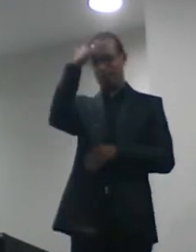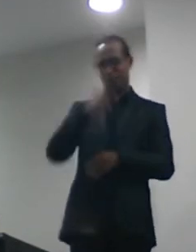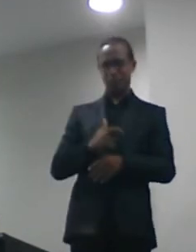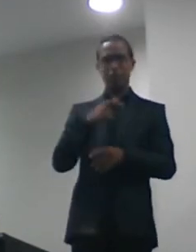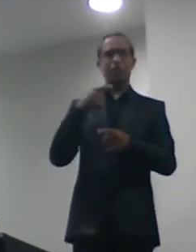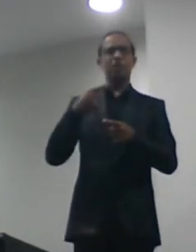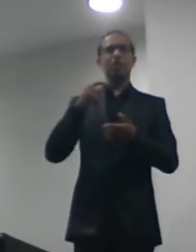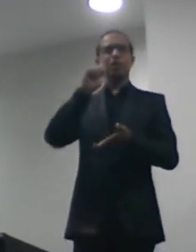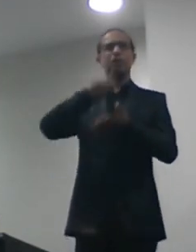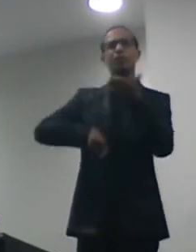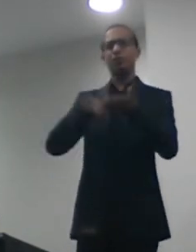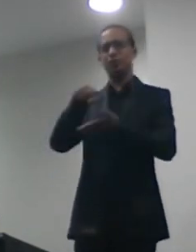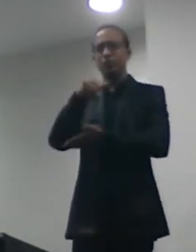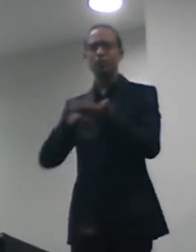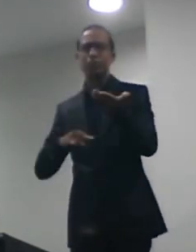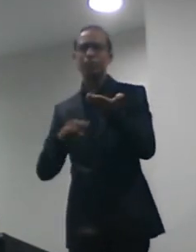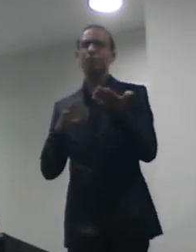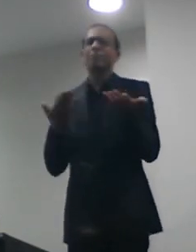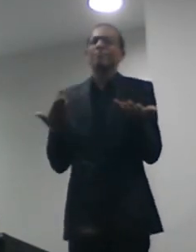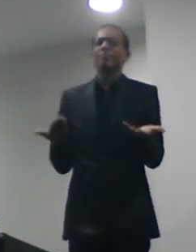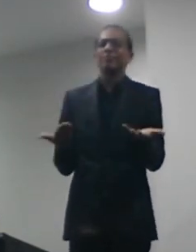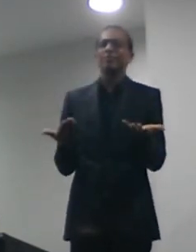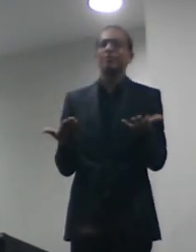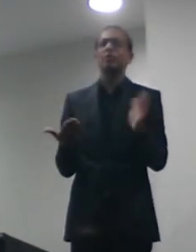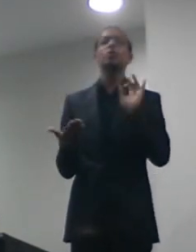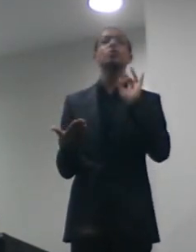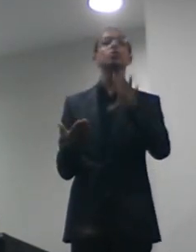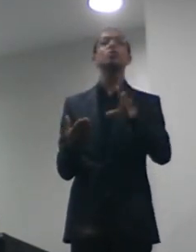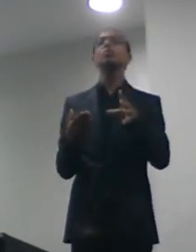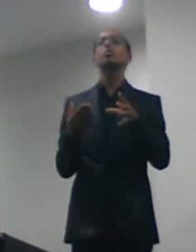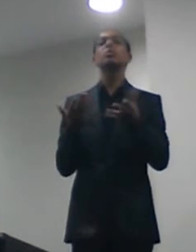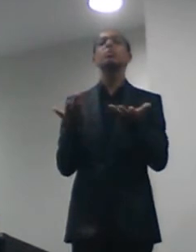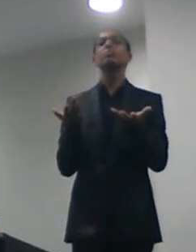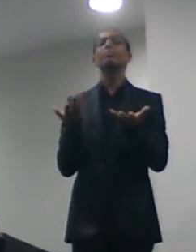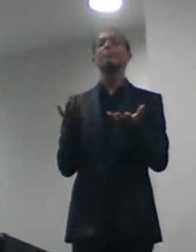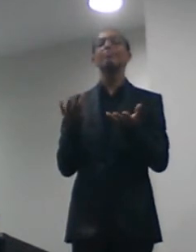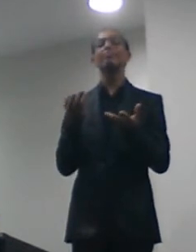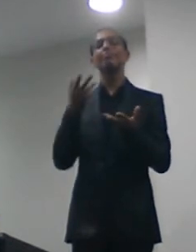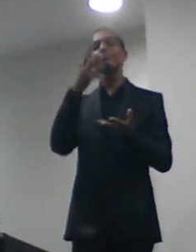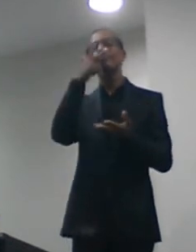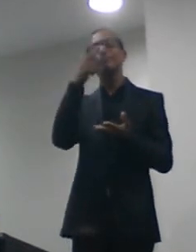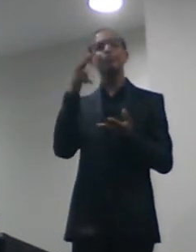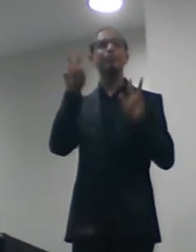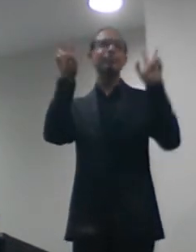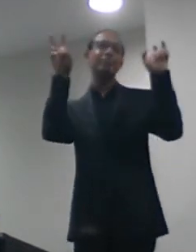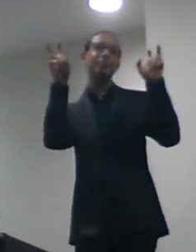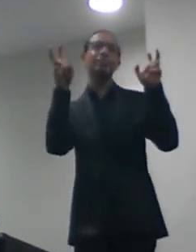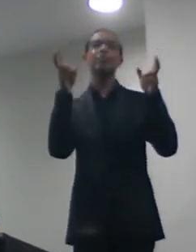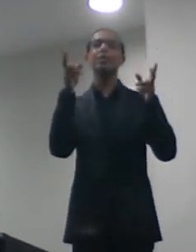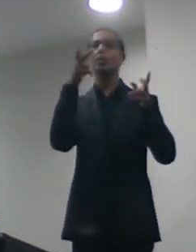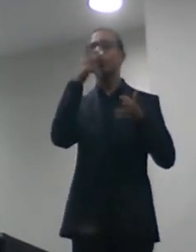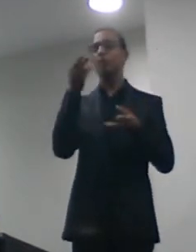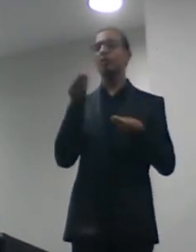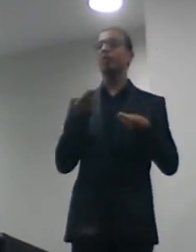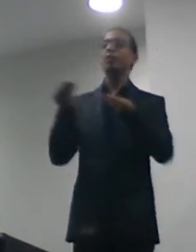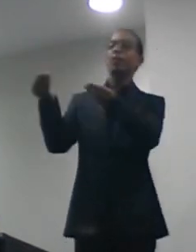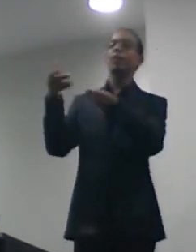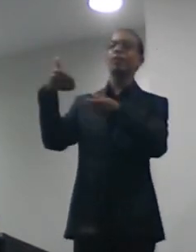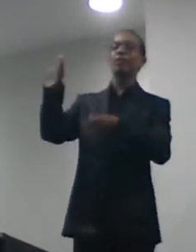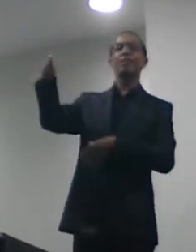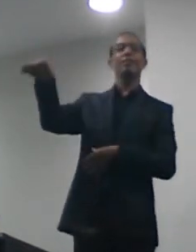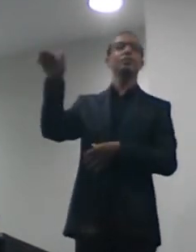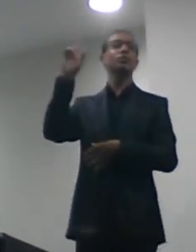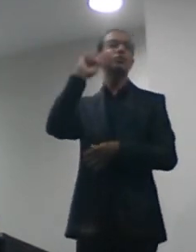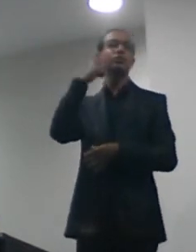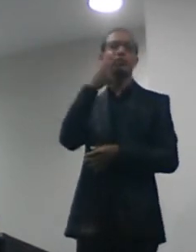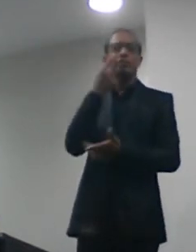distribuição, assinar o documento, a fim apenas de poder desculpa a expressão, deixar assim, jogar